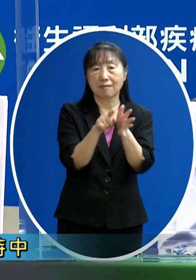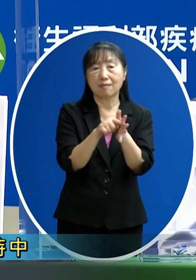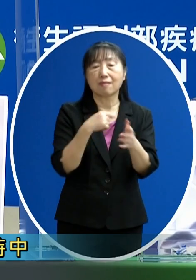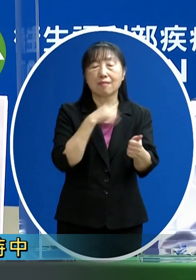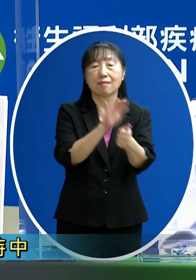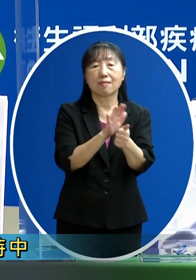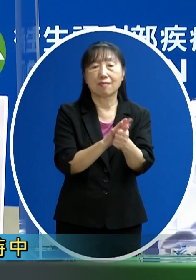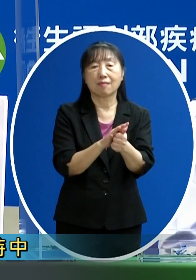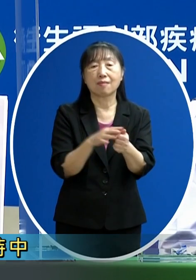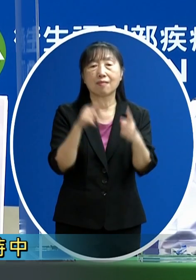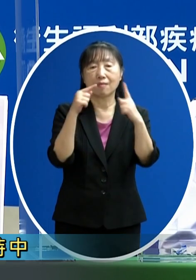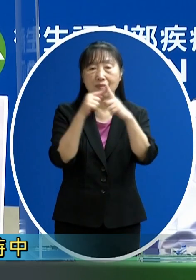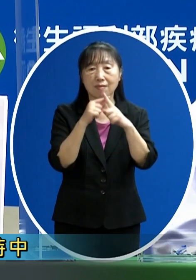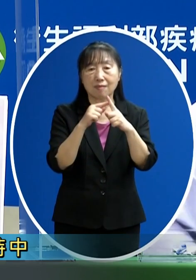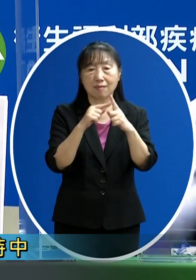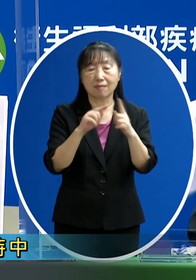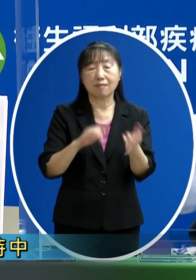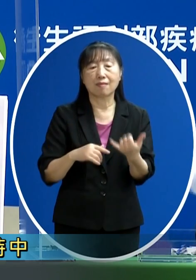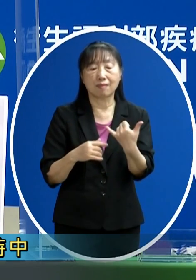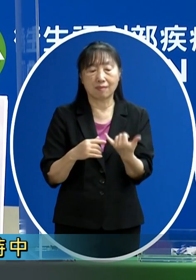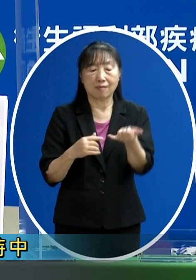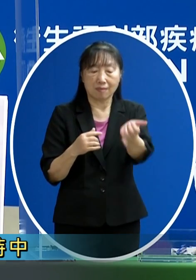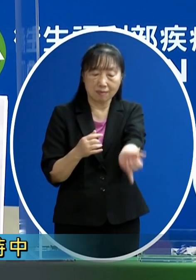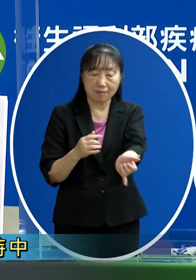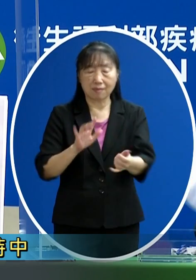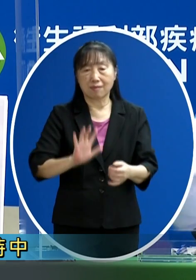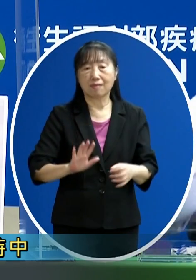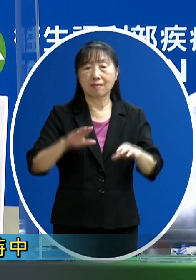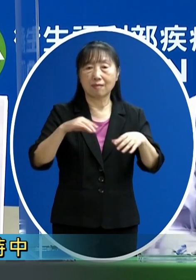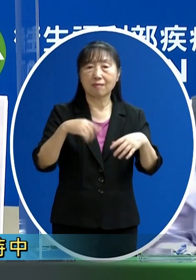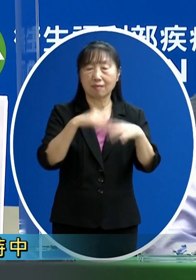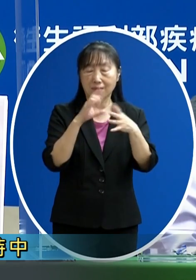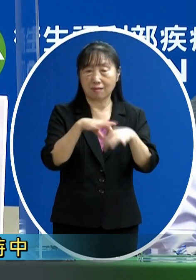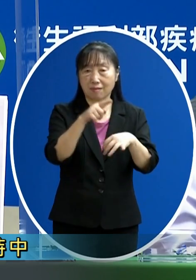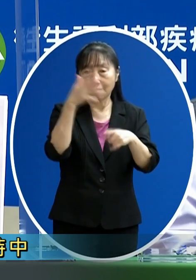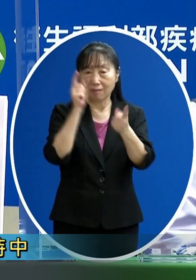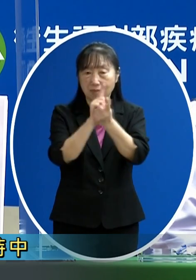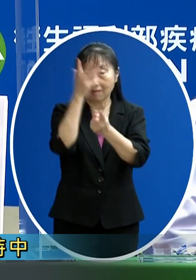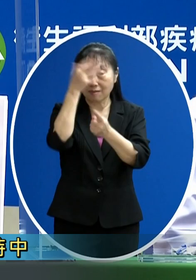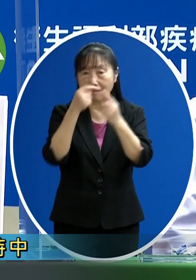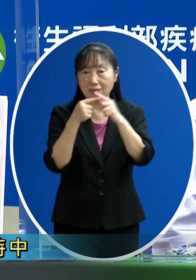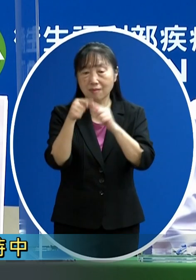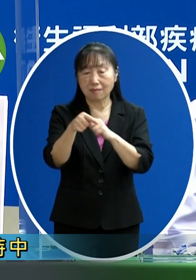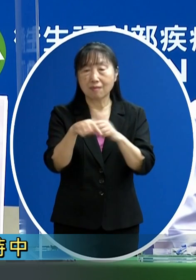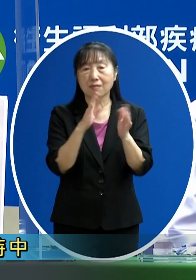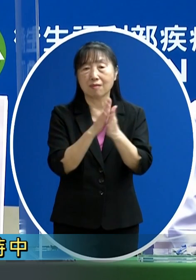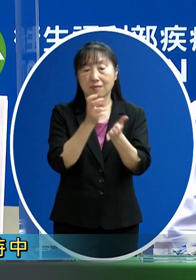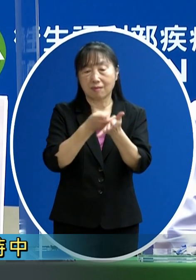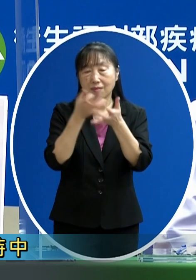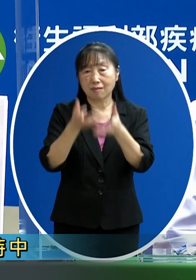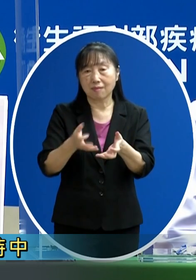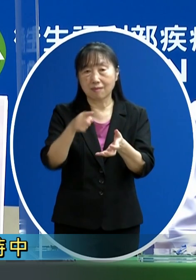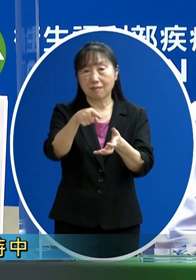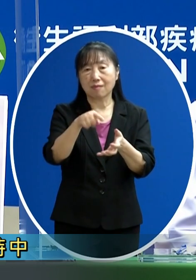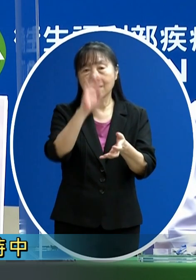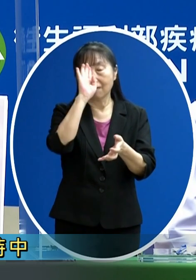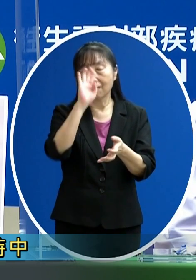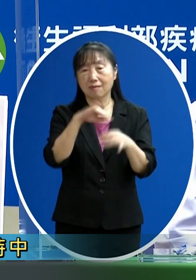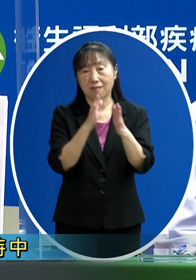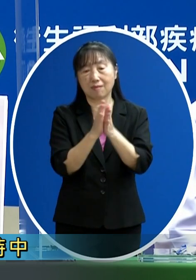在住院里面相对的老人家或者一些有一些比较严重的疾病的是为主，所